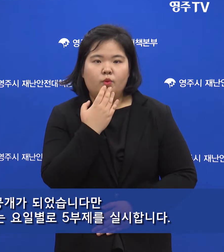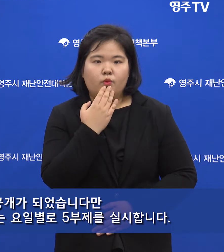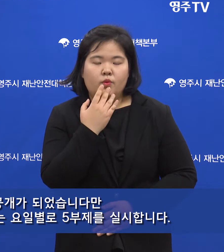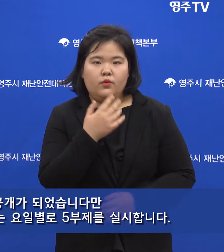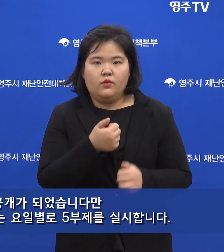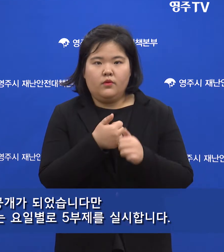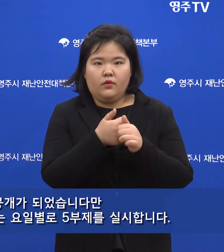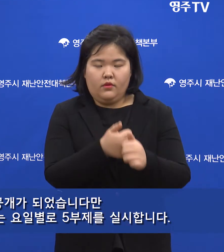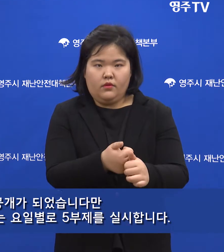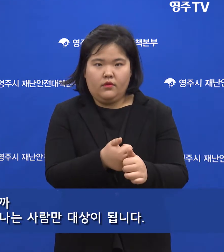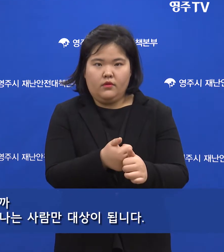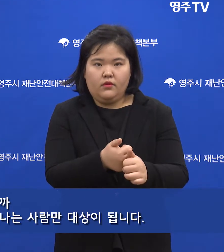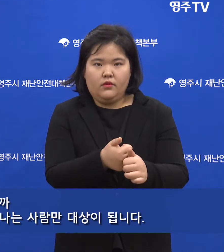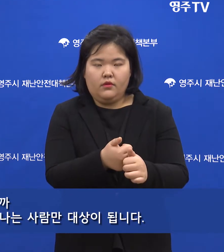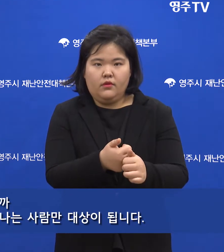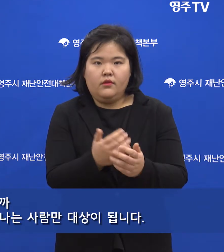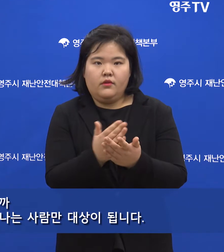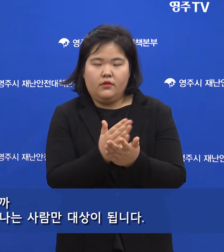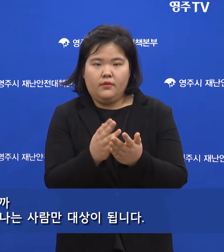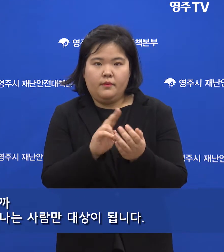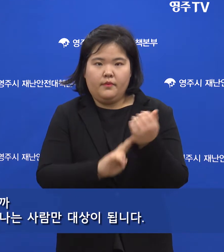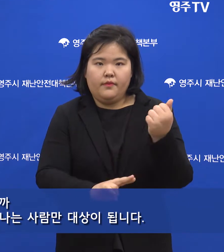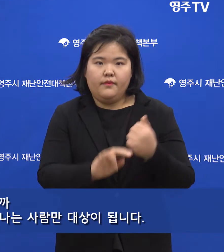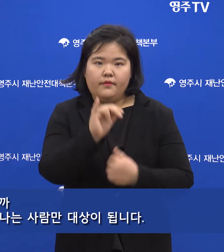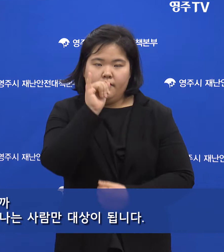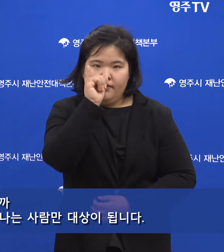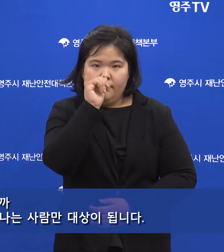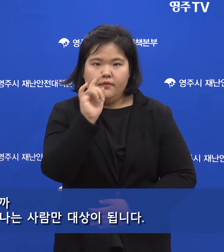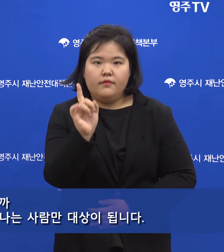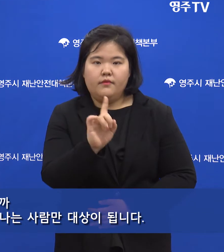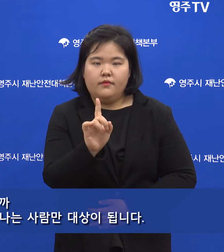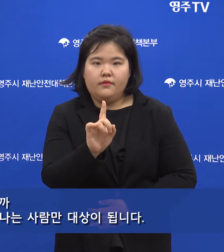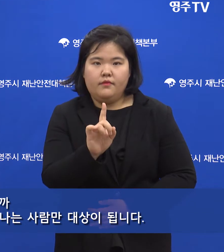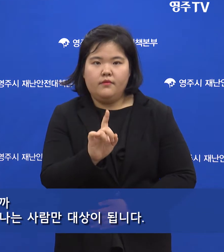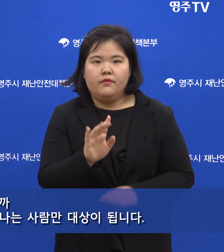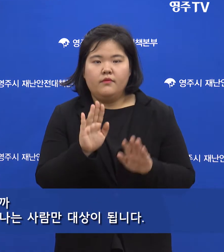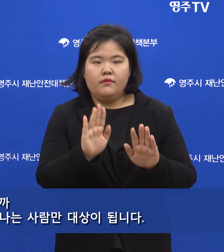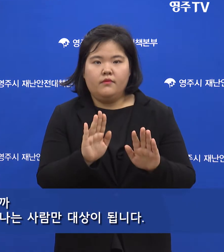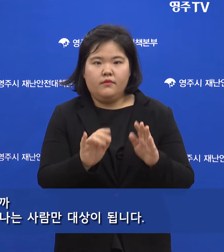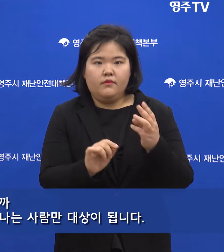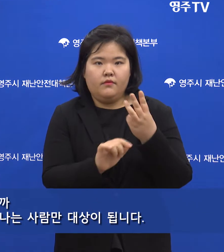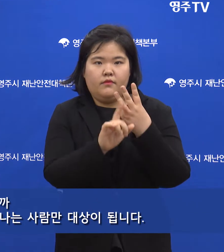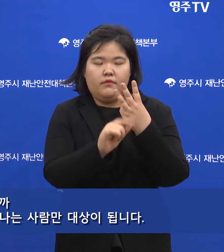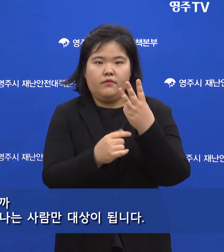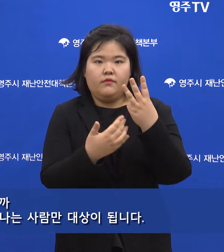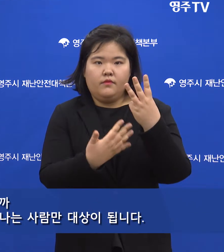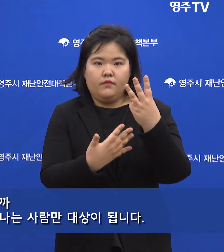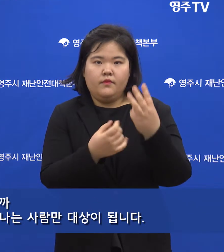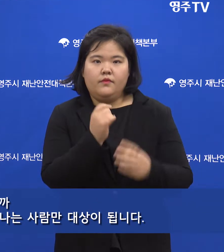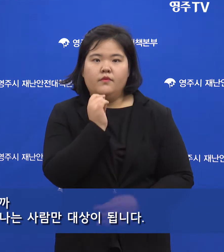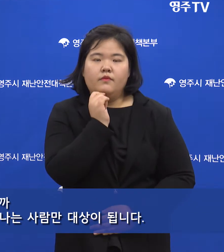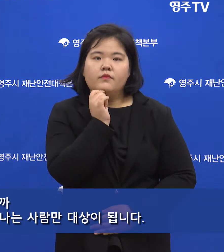요일별로 오브제를 실시합니다. 그러니까 오늘이 3월 9일이니까